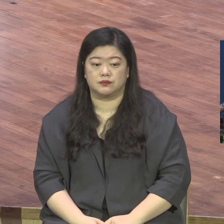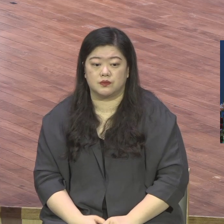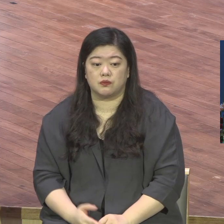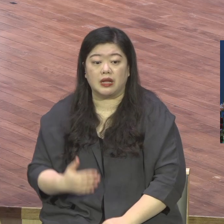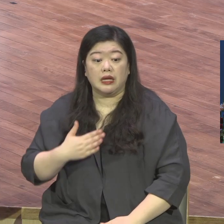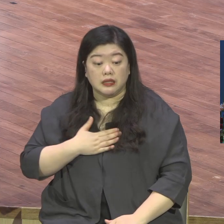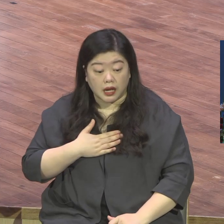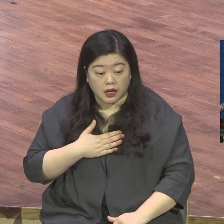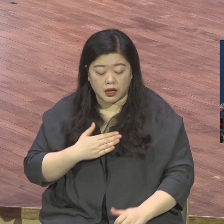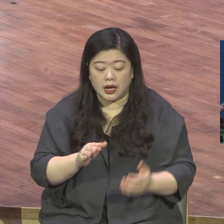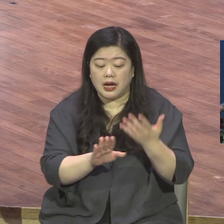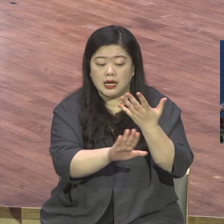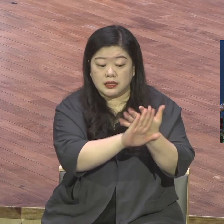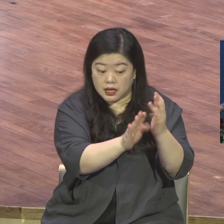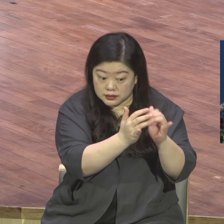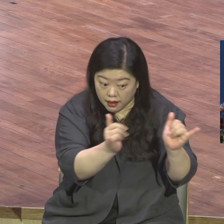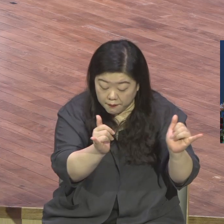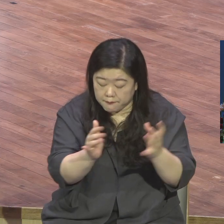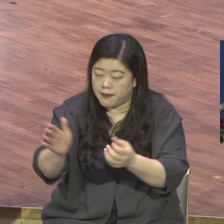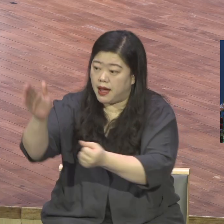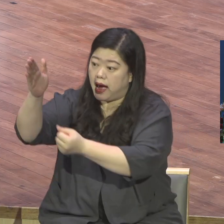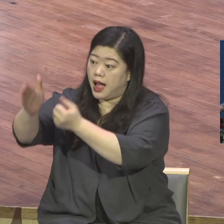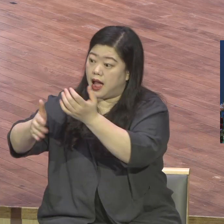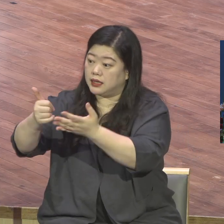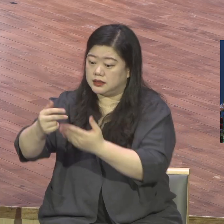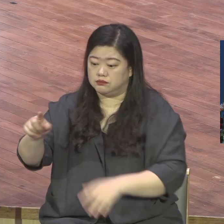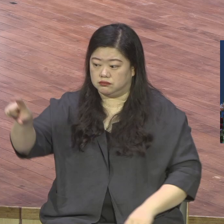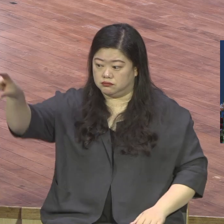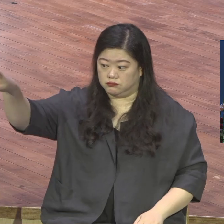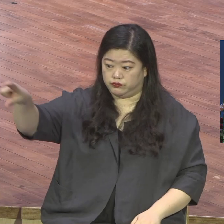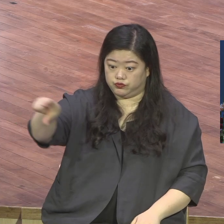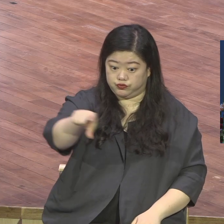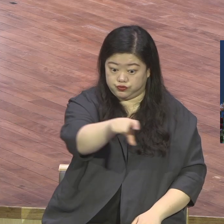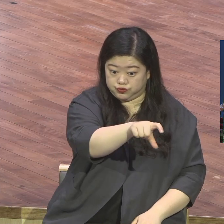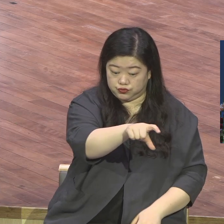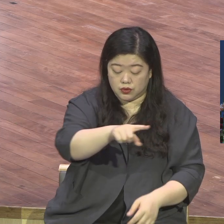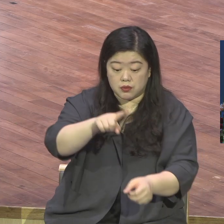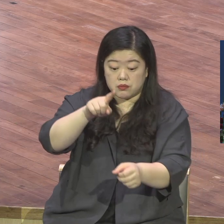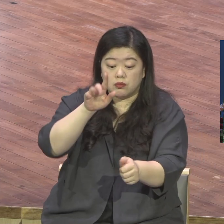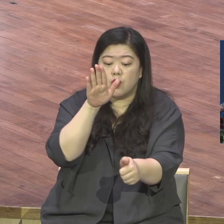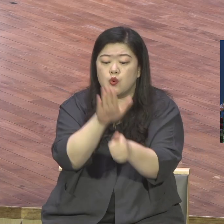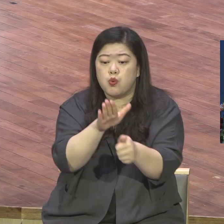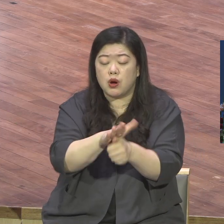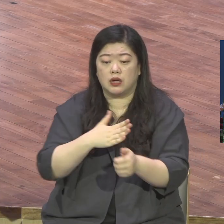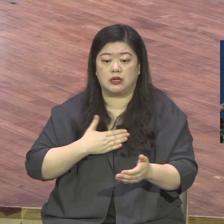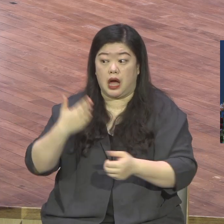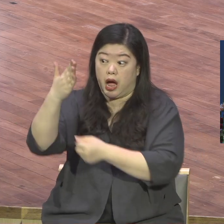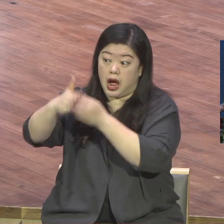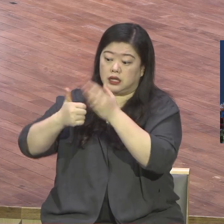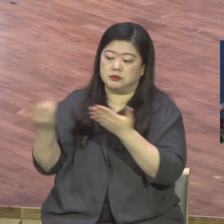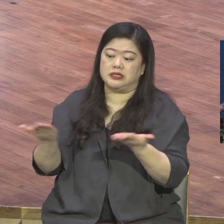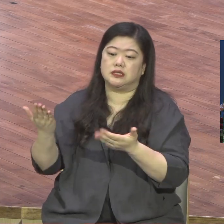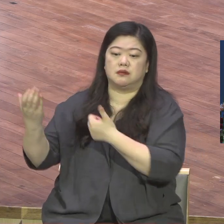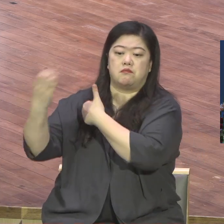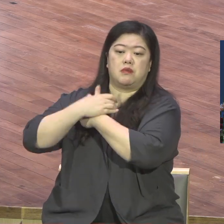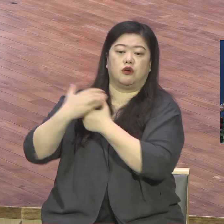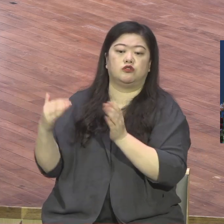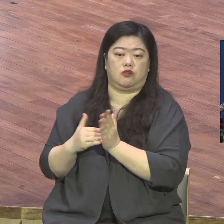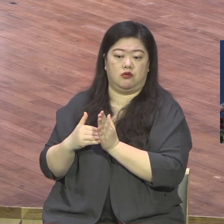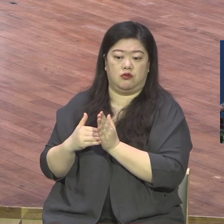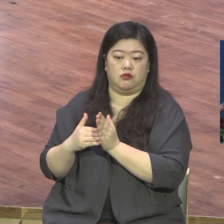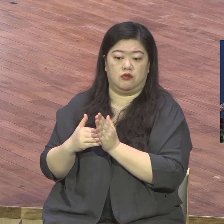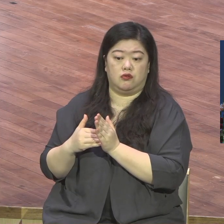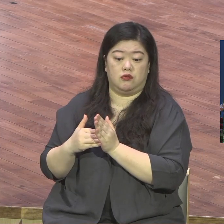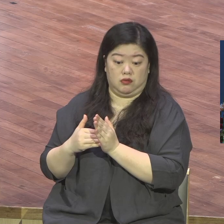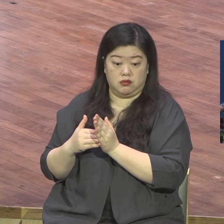직분을 받은 존재라는 것입니다. 직분자들 잘 기억하세요. 구원받은 하나님 자녀도 직분이에요.